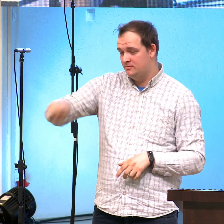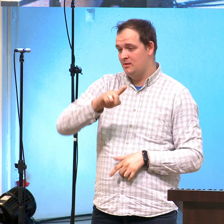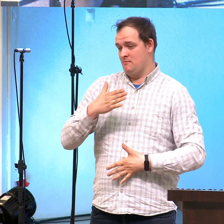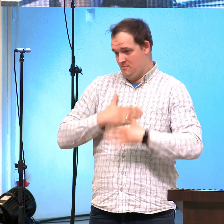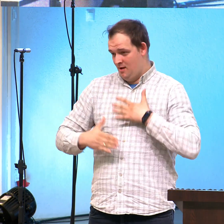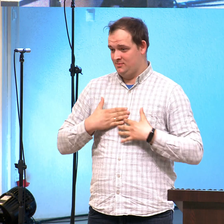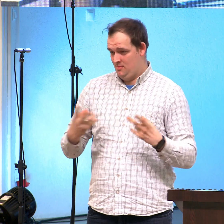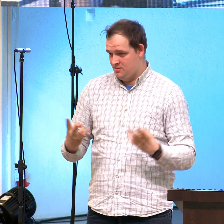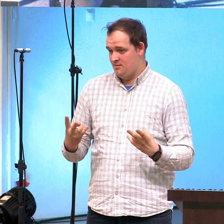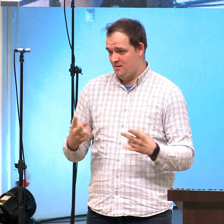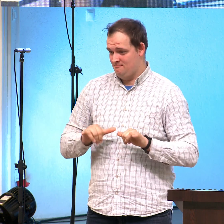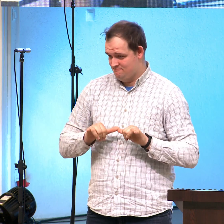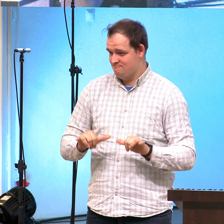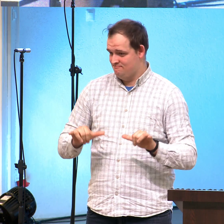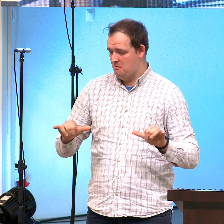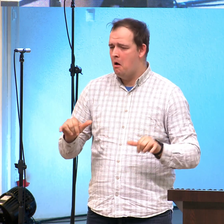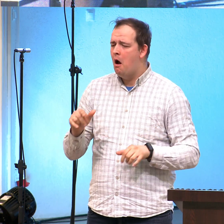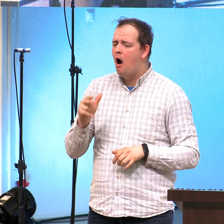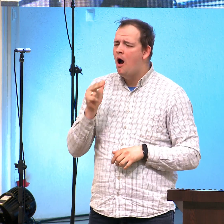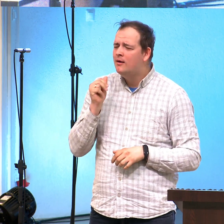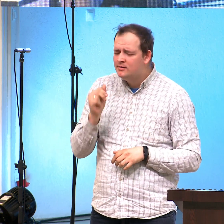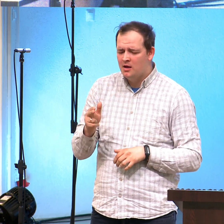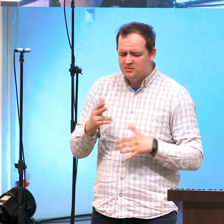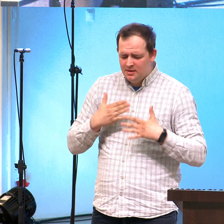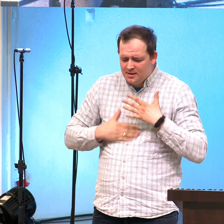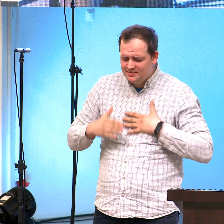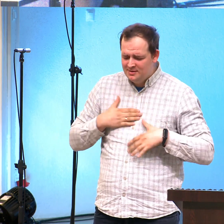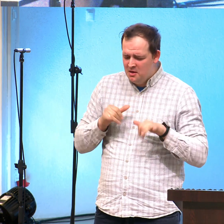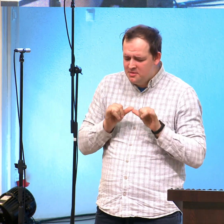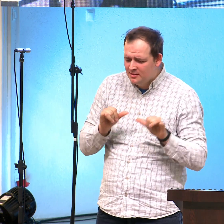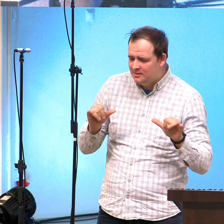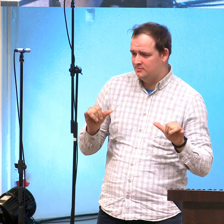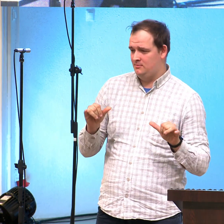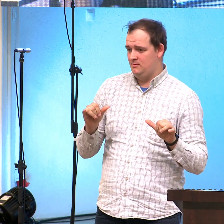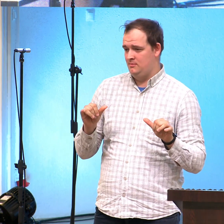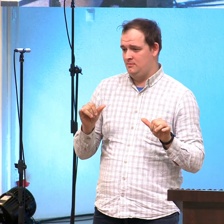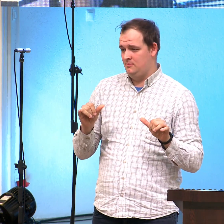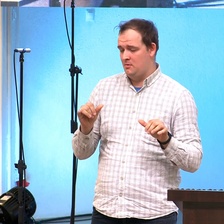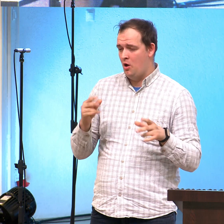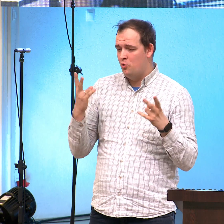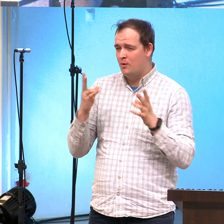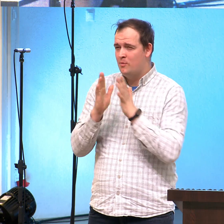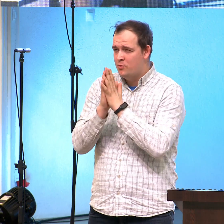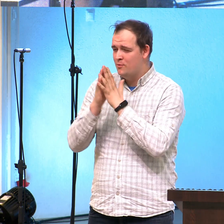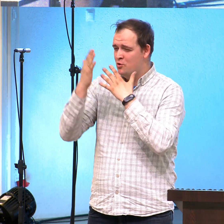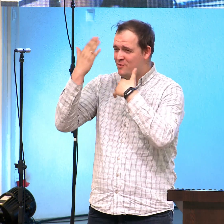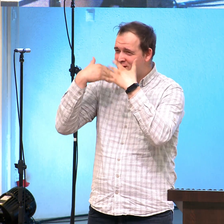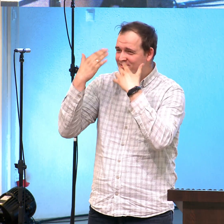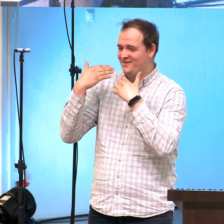И мы тоже должны радоваться. Нам нужно развиваться в этой радости. Развивать ту